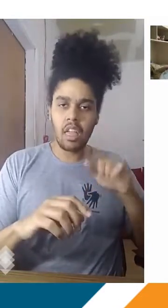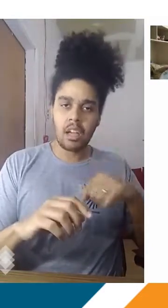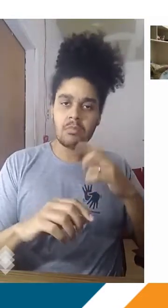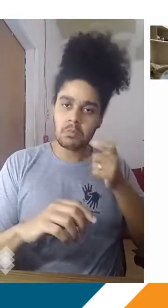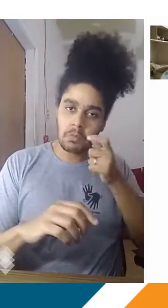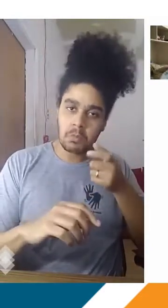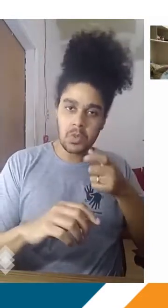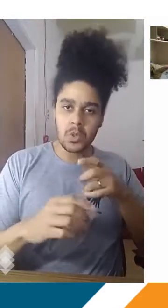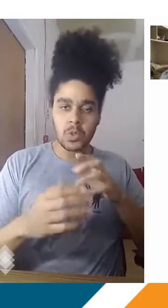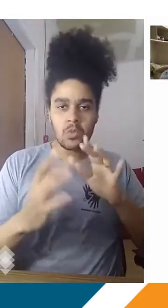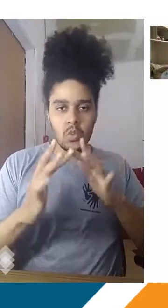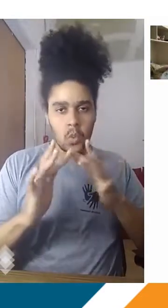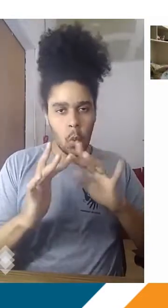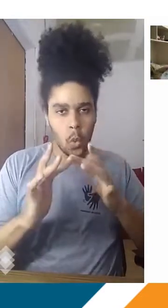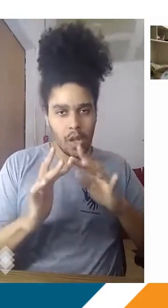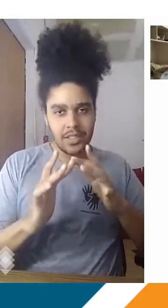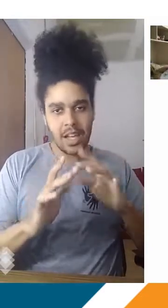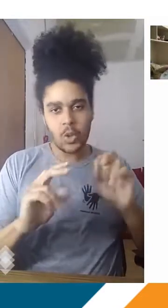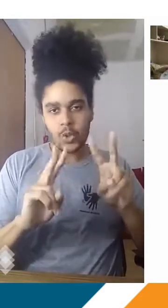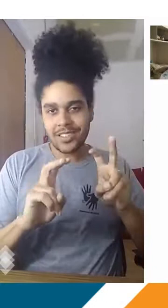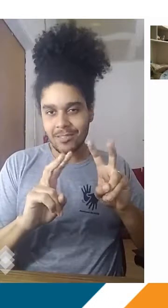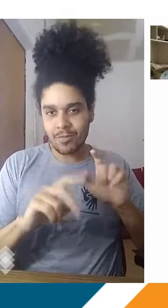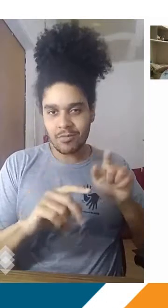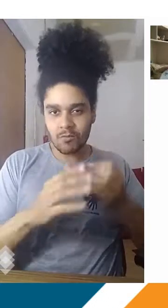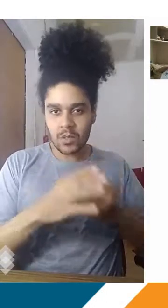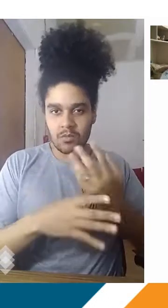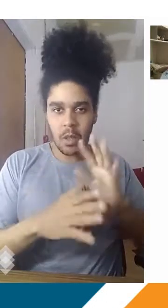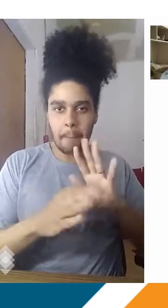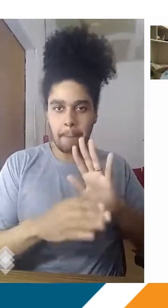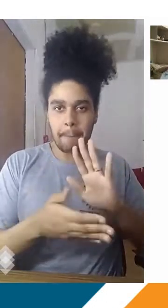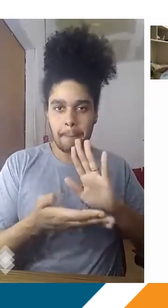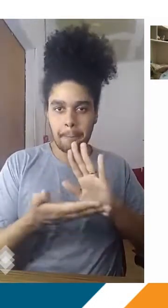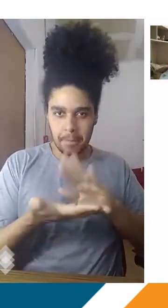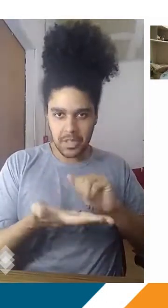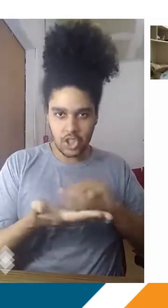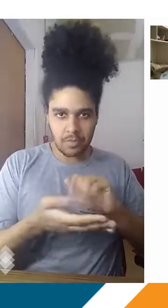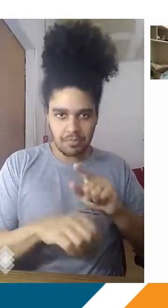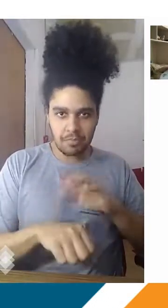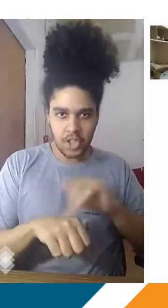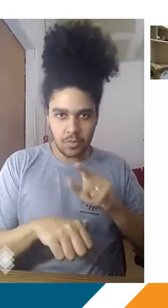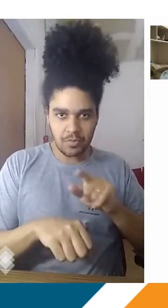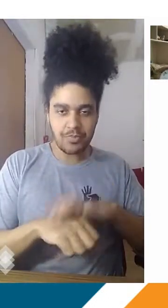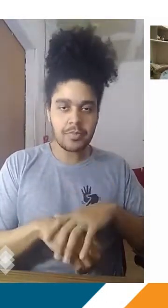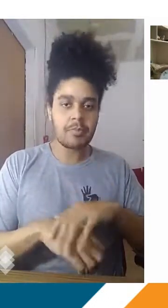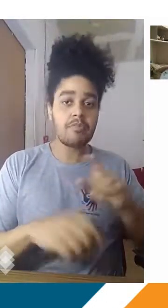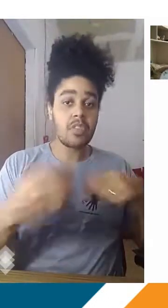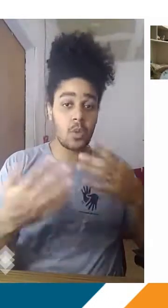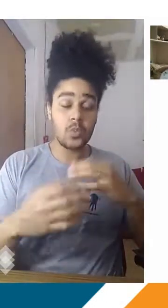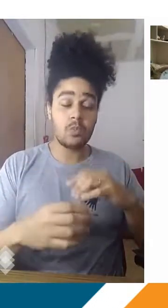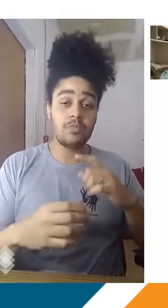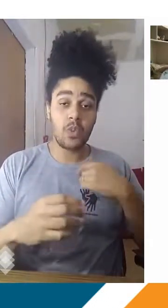gente começar a entrar em contato com o eixo temático daquela produção que está sendo pedida.